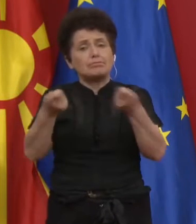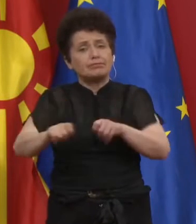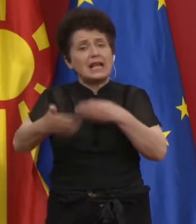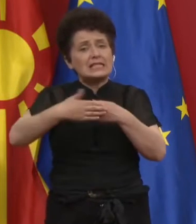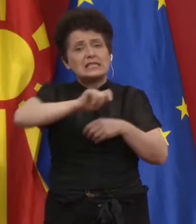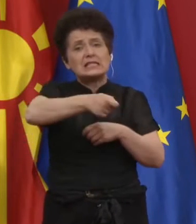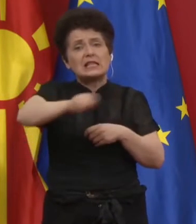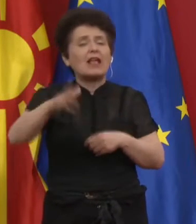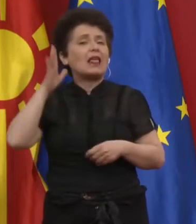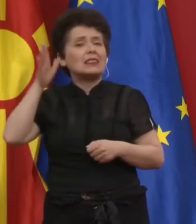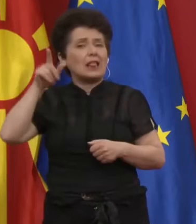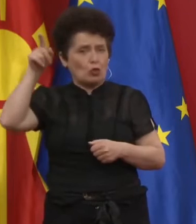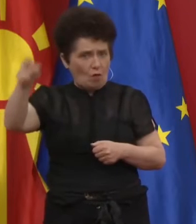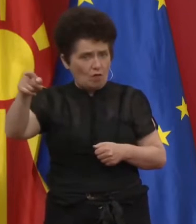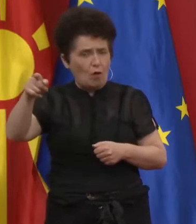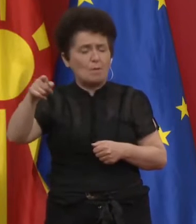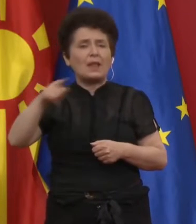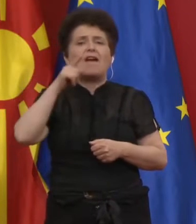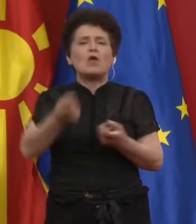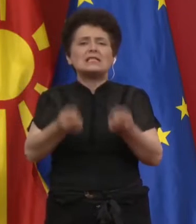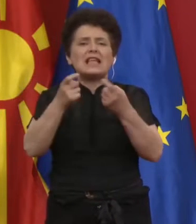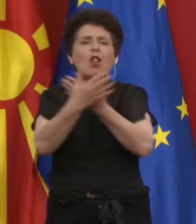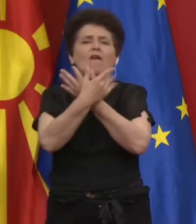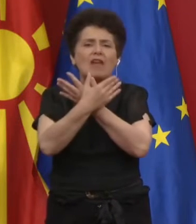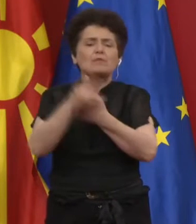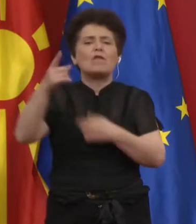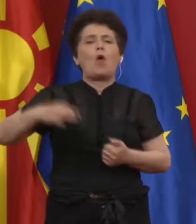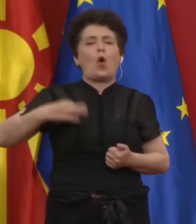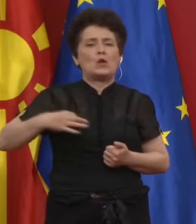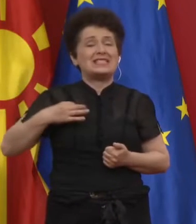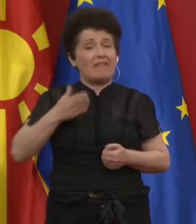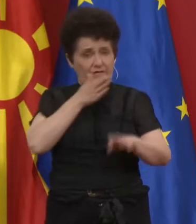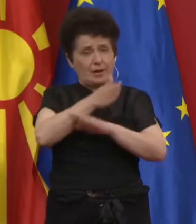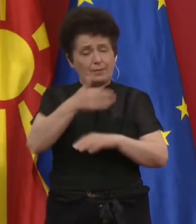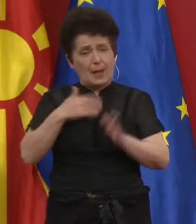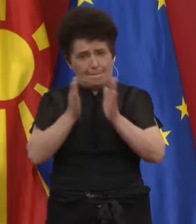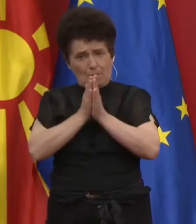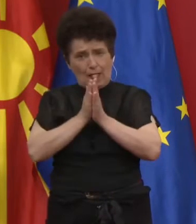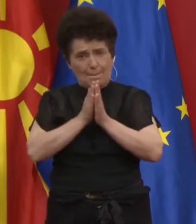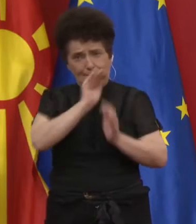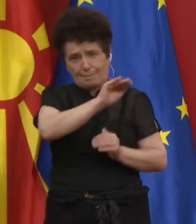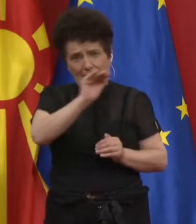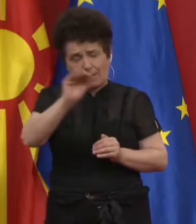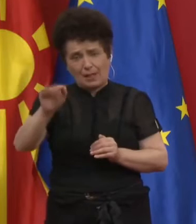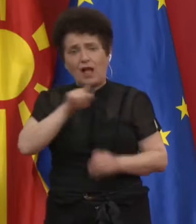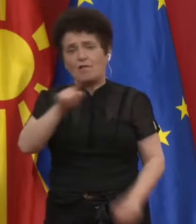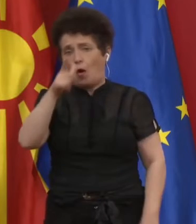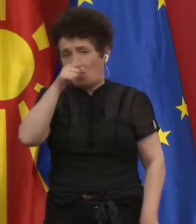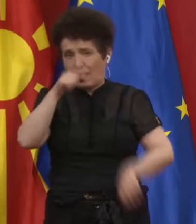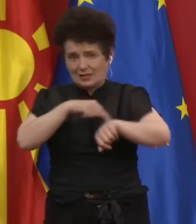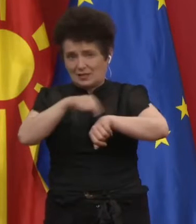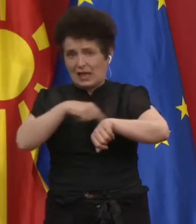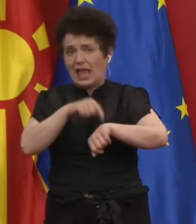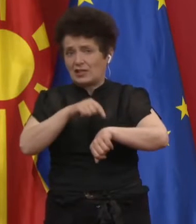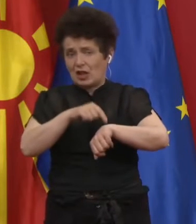објекти и во Тетово, и во Врапчиште, и во Гостивар. Упатувам апел, барем во полициските